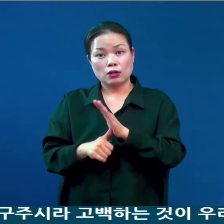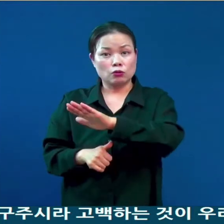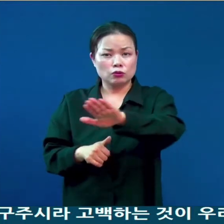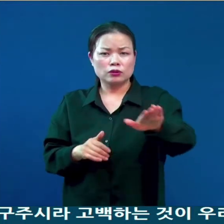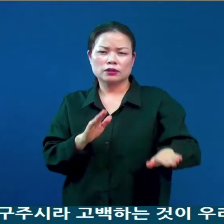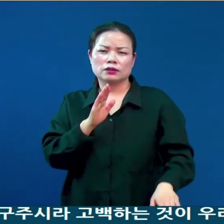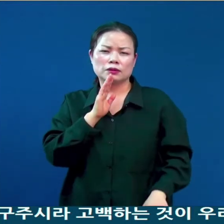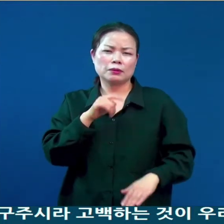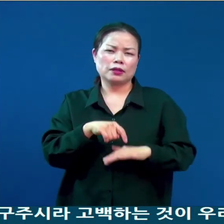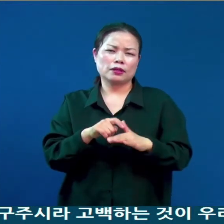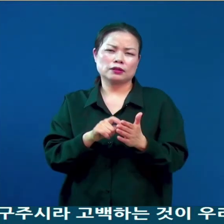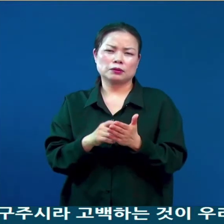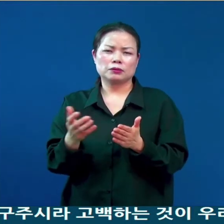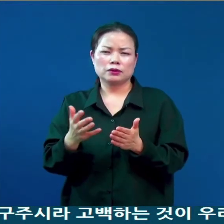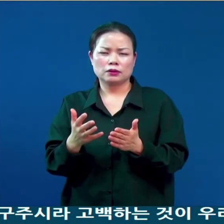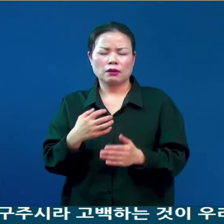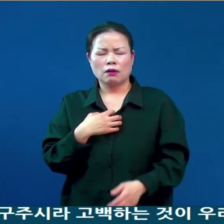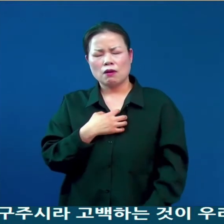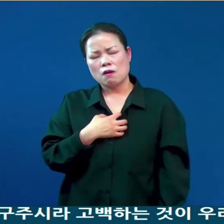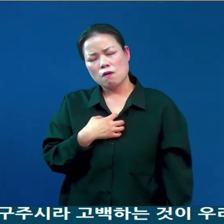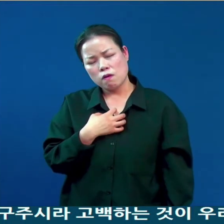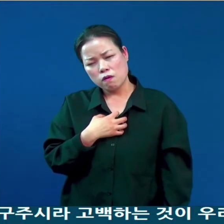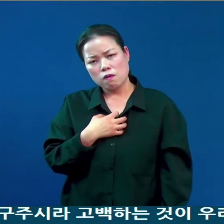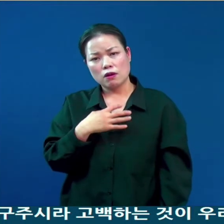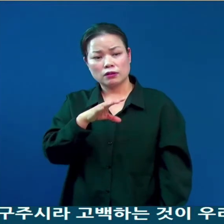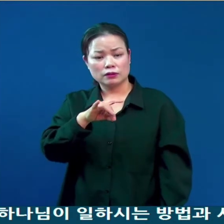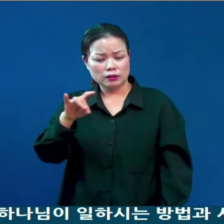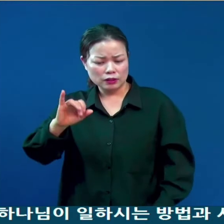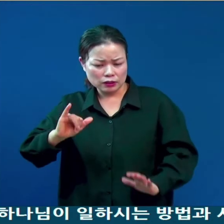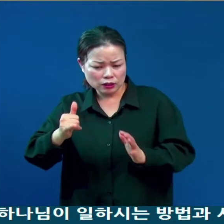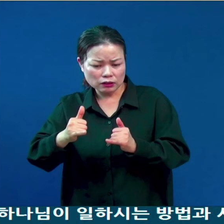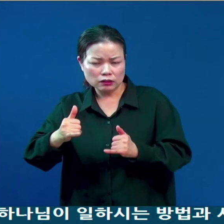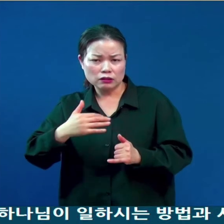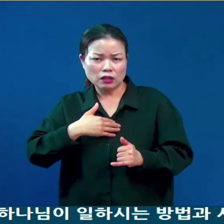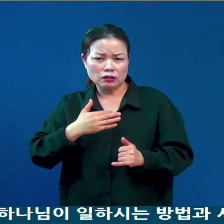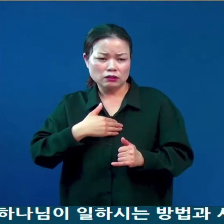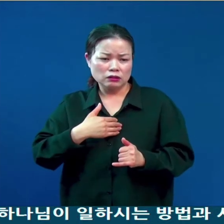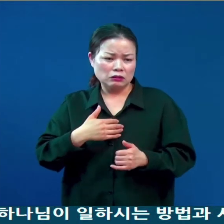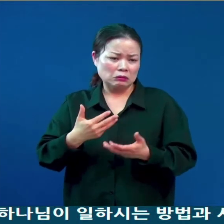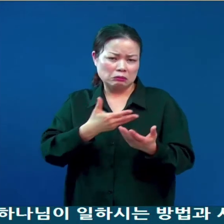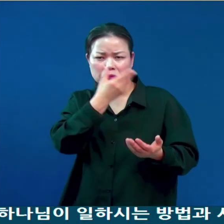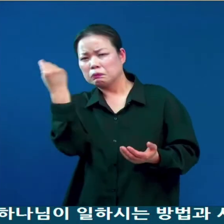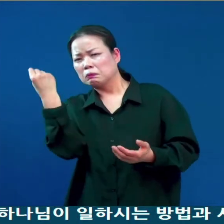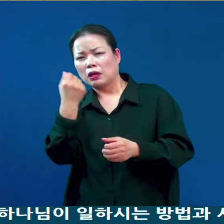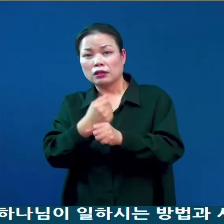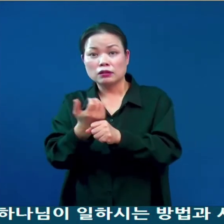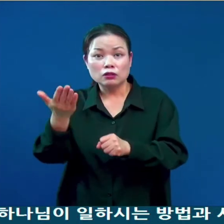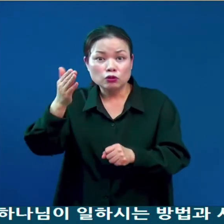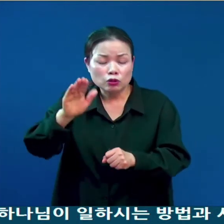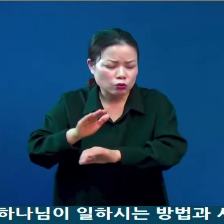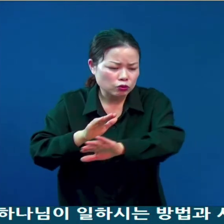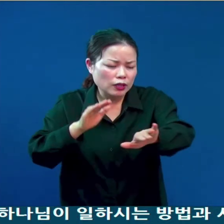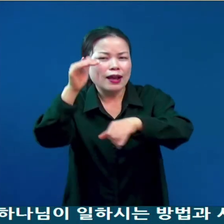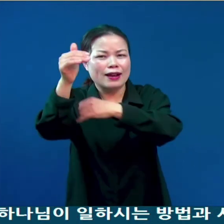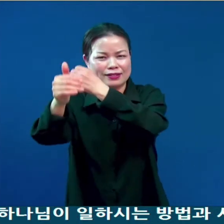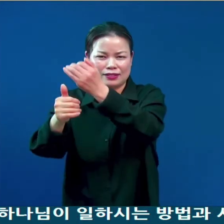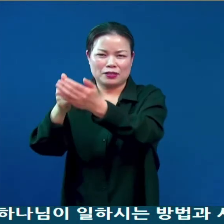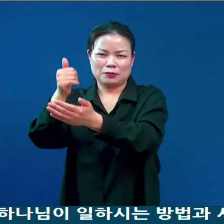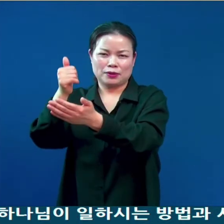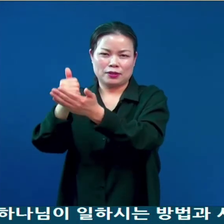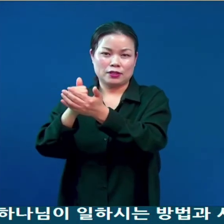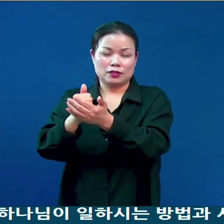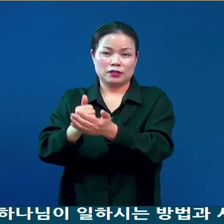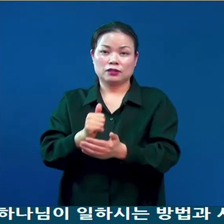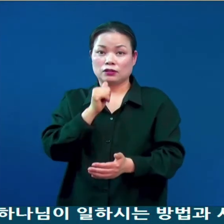우리는 정말 가슴이 아프고 속상하죠. 때로는 세상 사람들이 나를 몰라준다 할지라도, 그러나 우리 하나님은